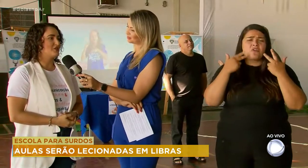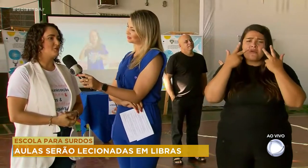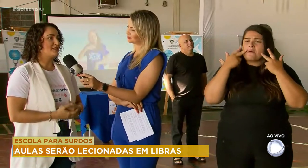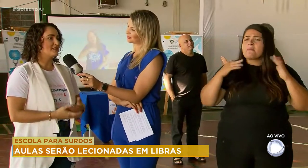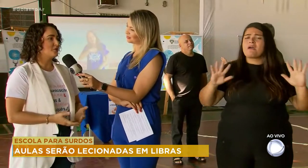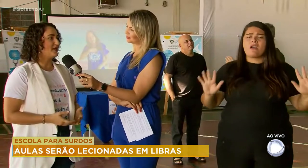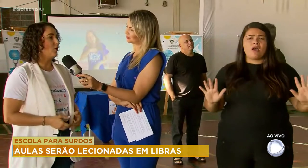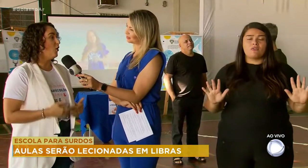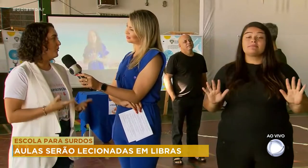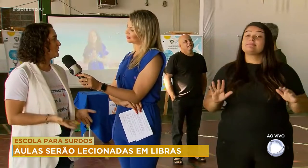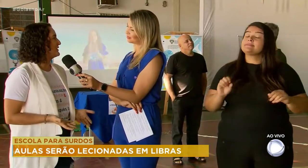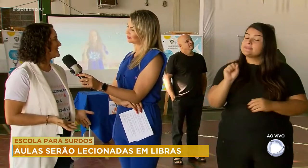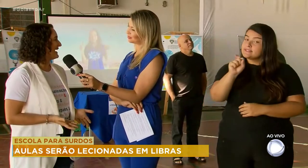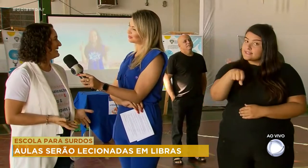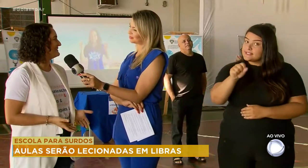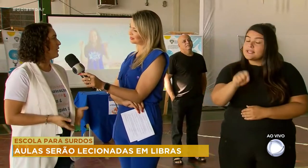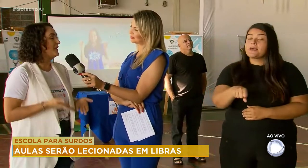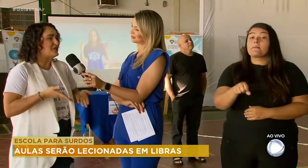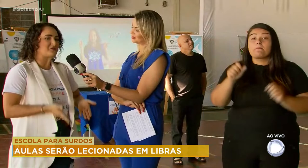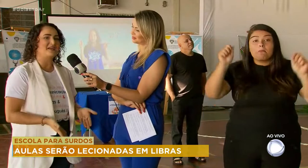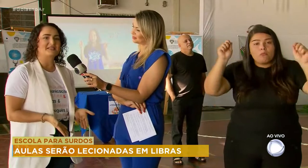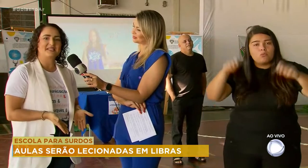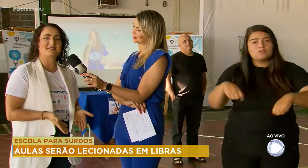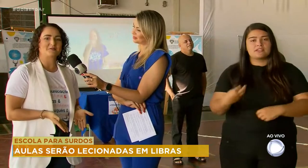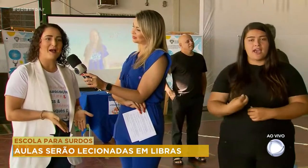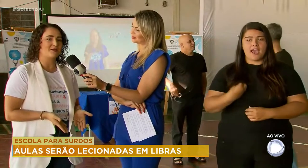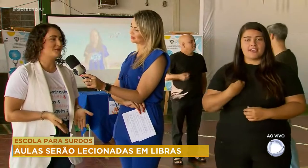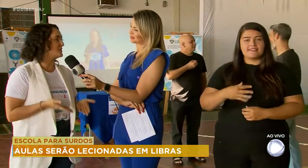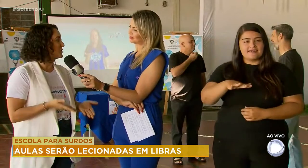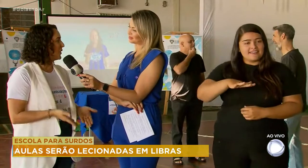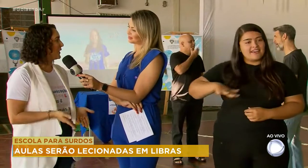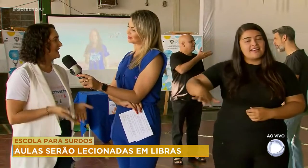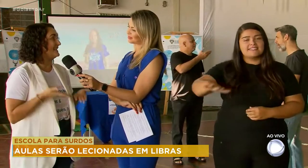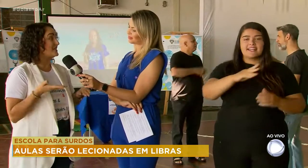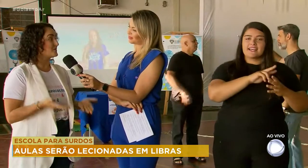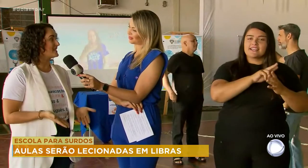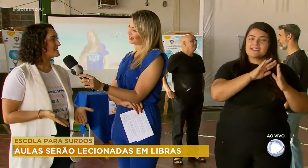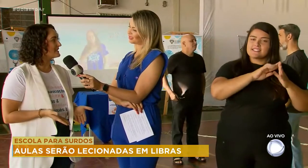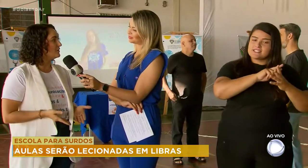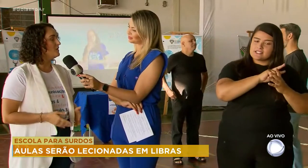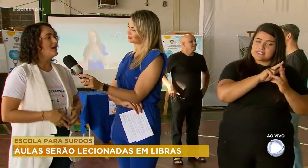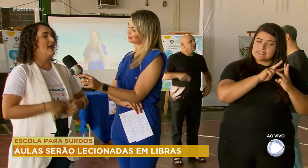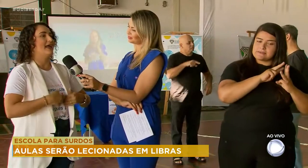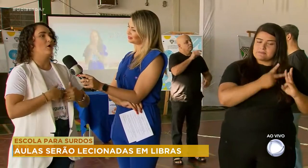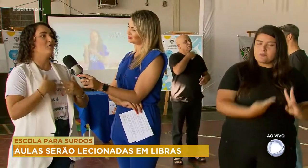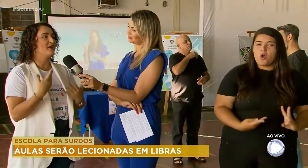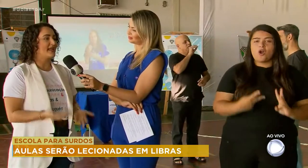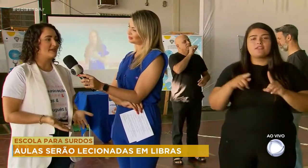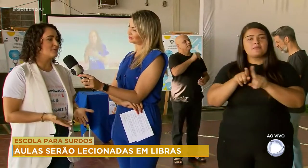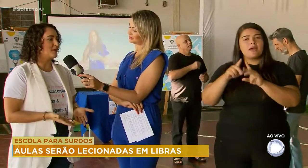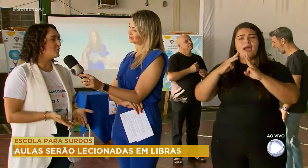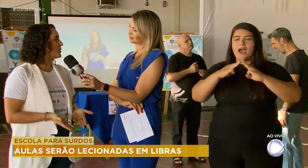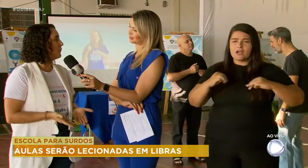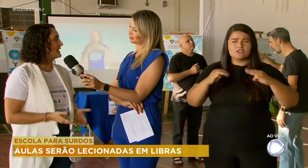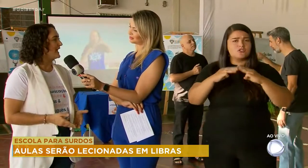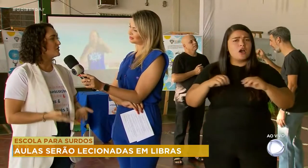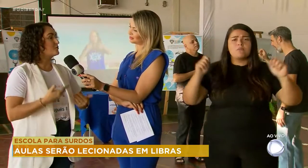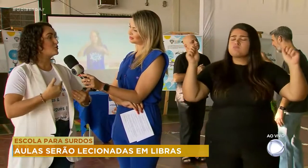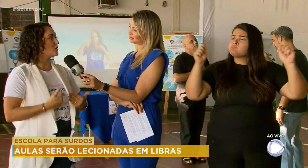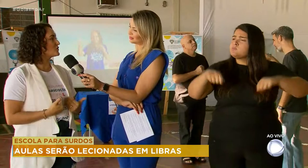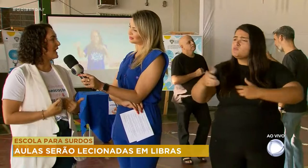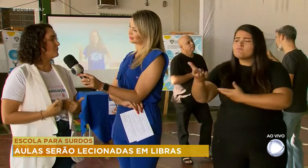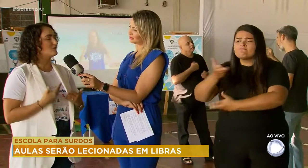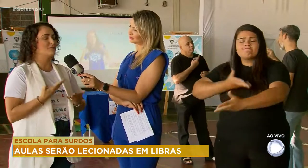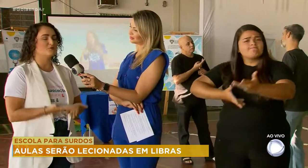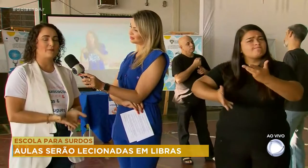Então, a gente precisa o quê? Oportunizar. E é o que a gente faz aqui nesse espaço, da escola, da associação. Oferece para toda a comunidade,